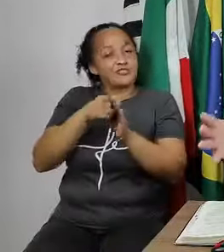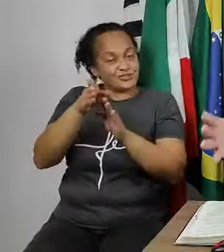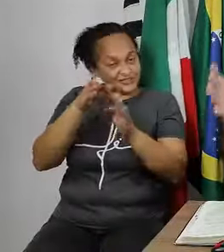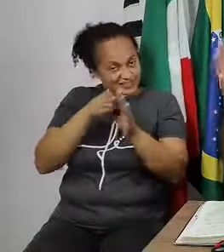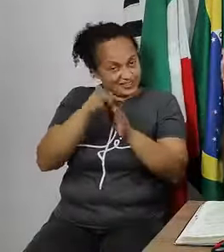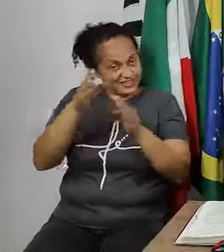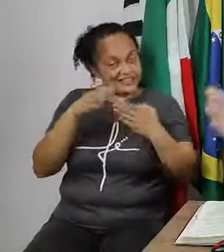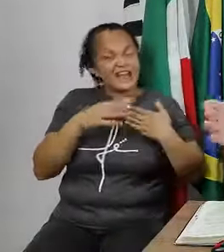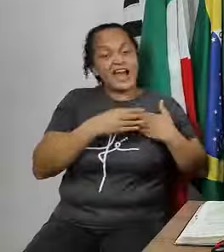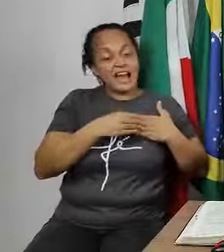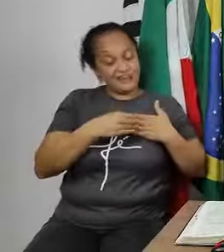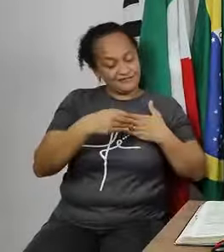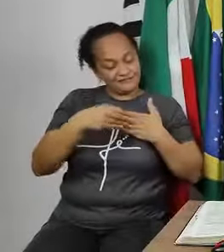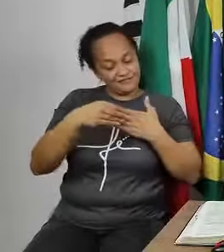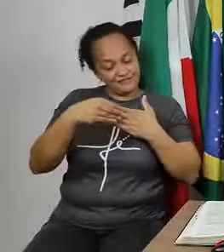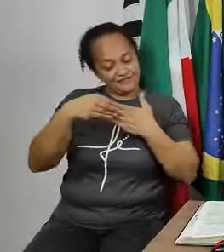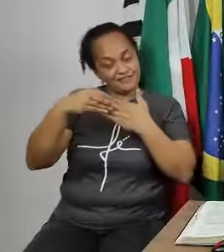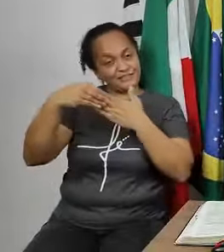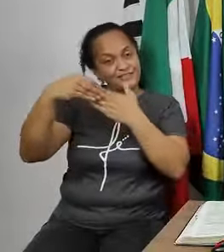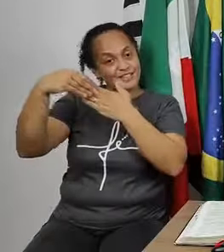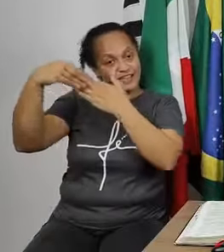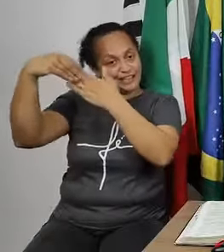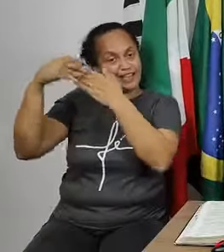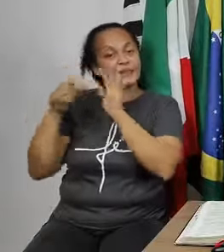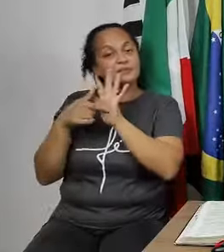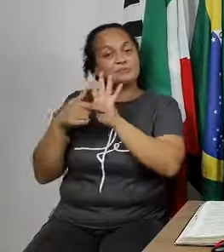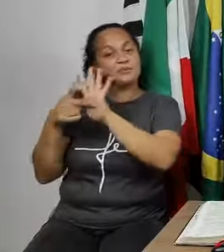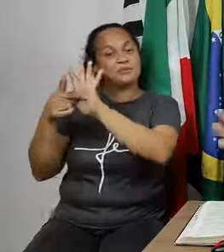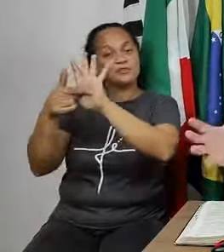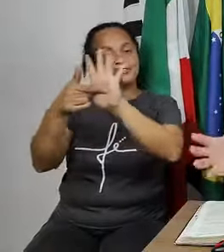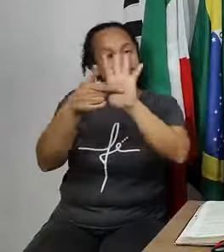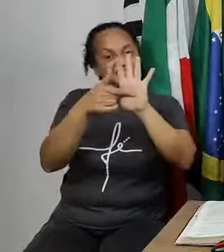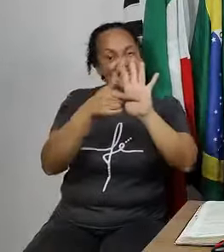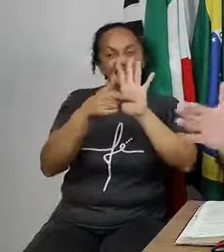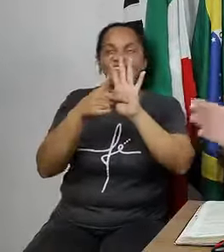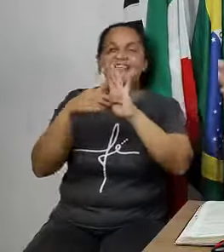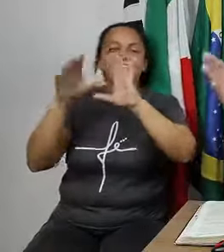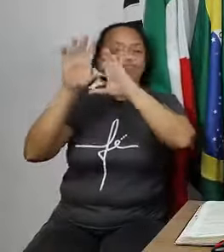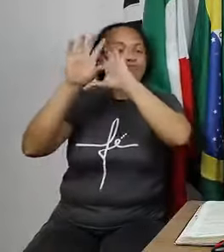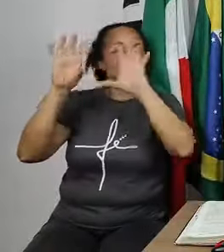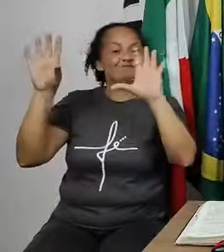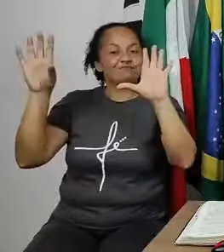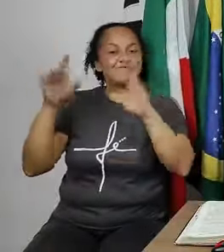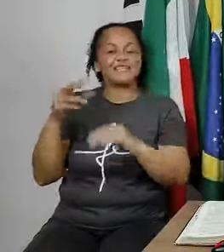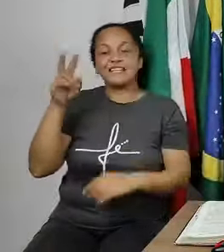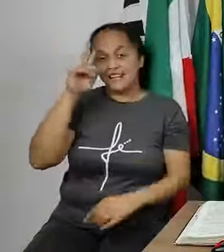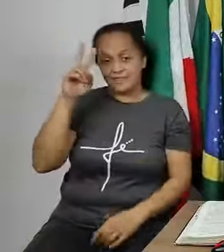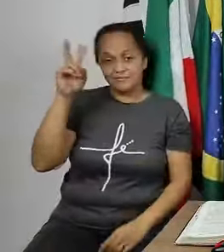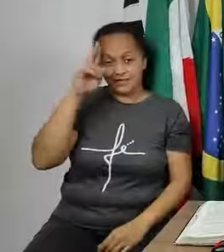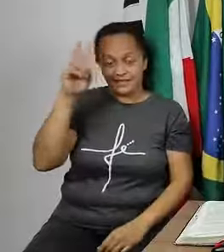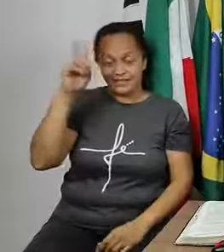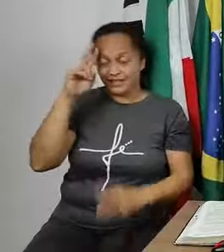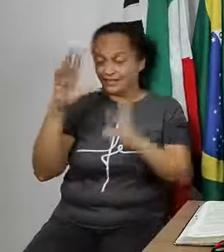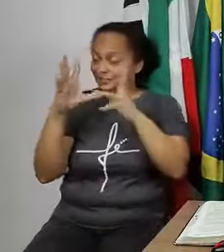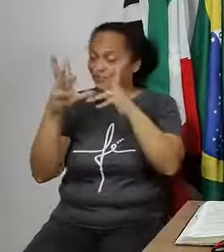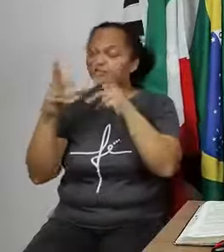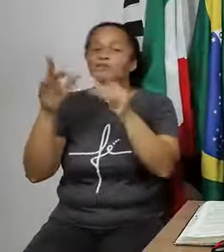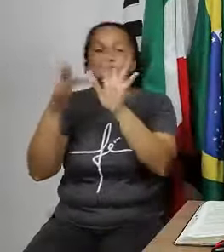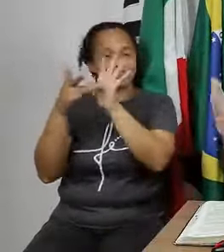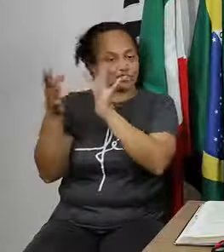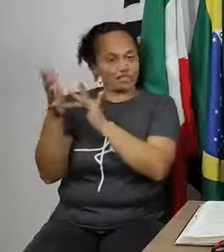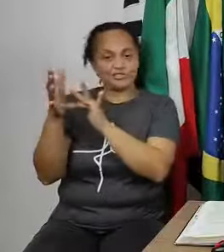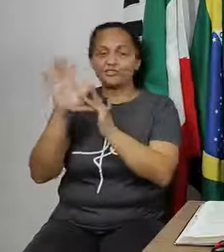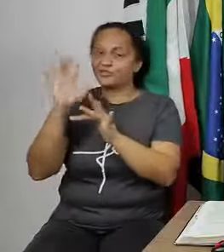vos guiará a toda a verdade, né? E vos fará lembrar de tudo que vos tenho ensinado. Oh,